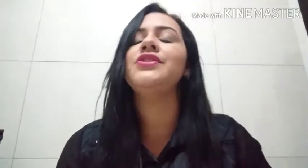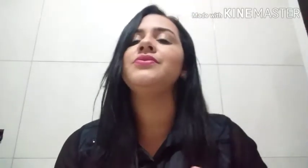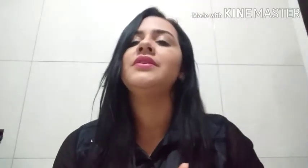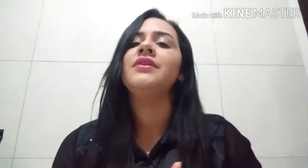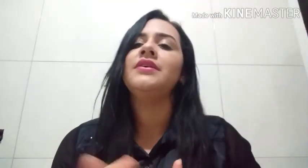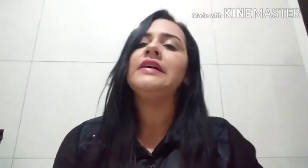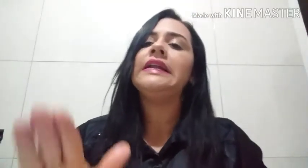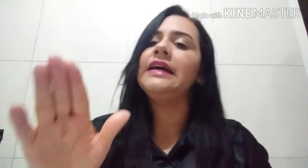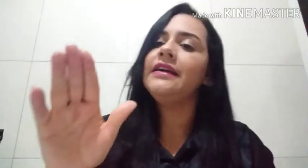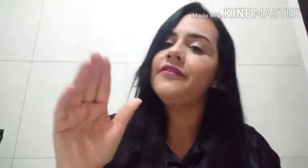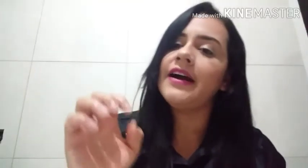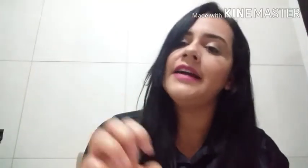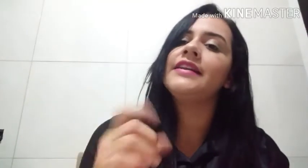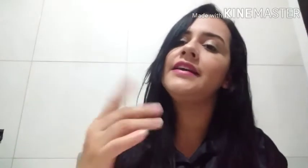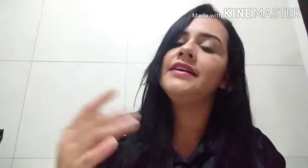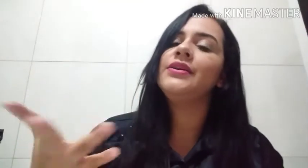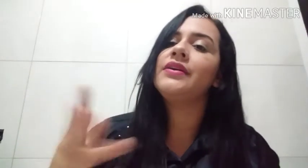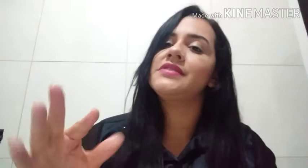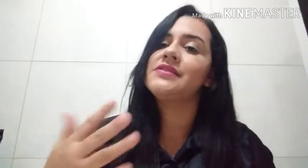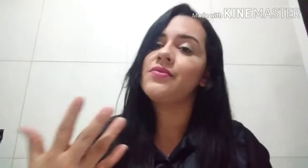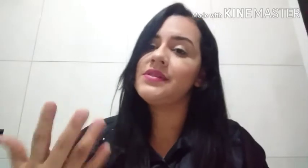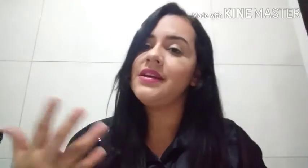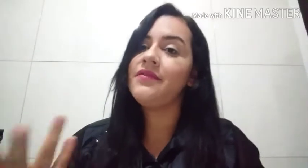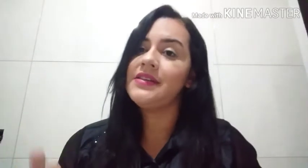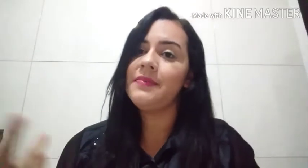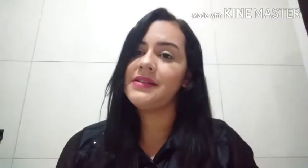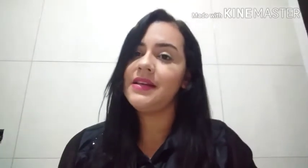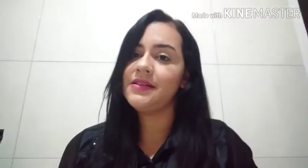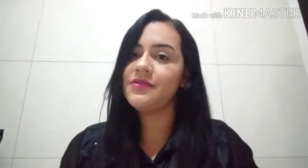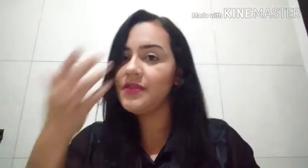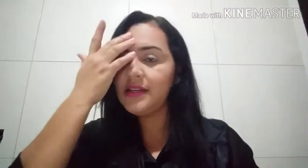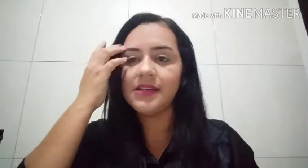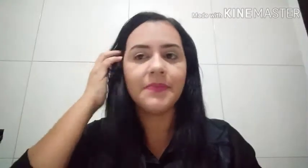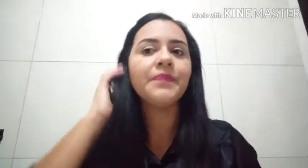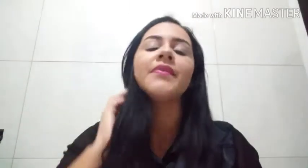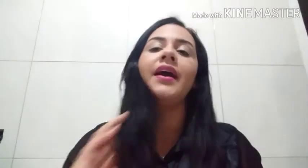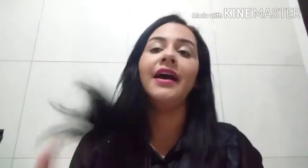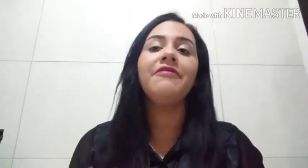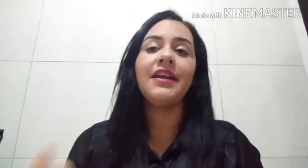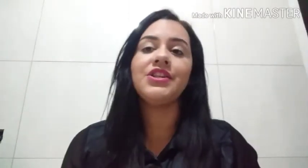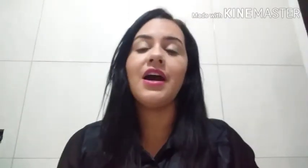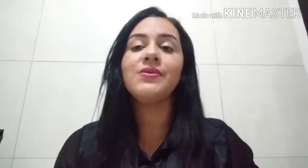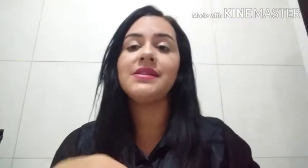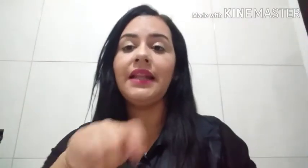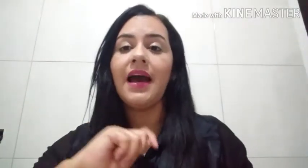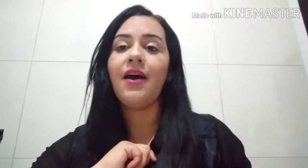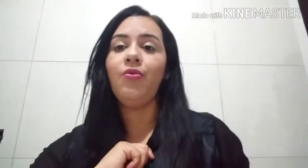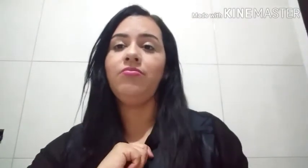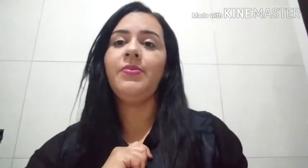vídeo, né? E vai treinando que vocês vão conseguindo fazer a apresentação de vocês. Referente ao sinal